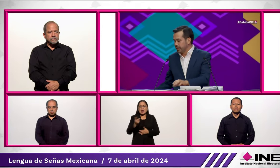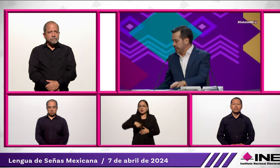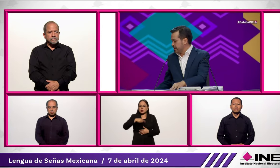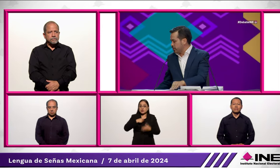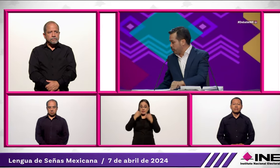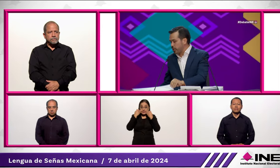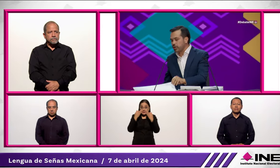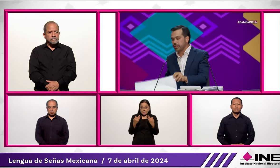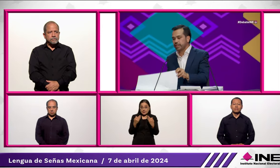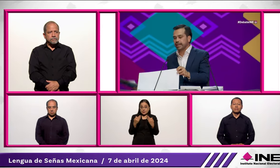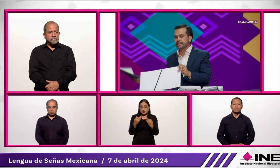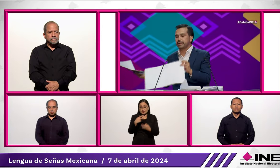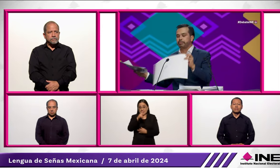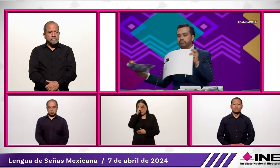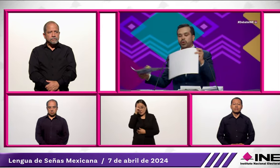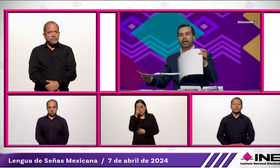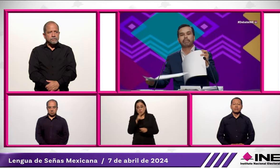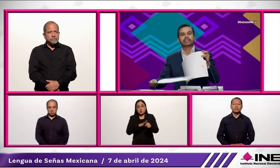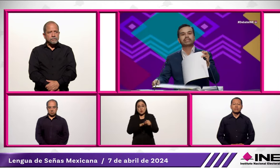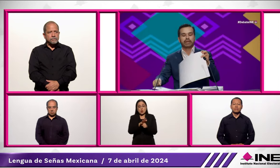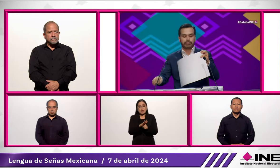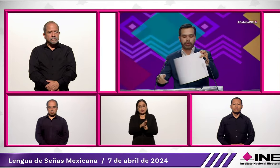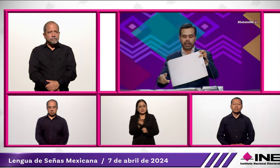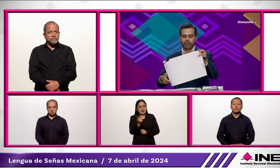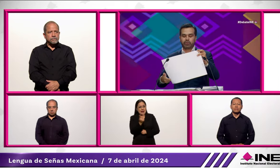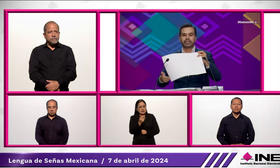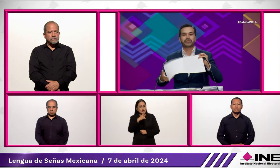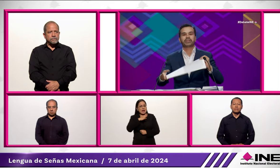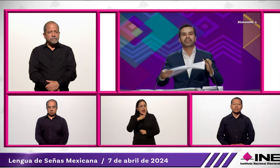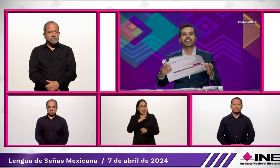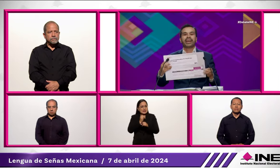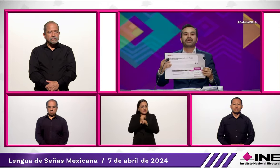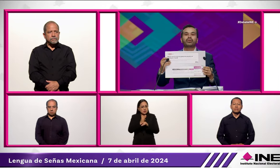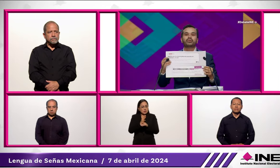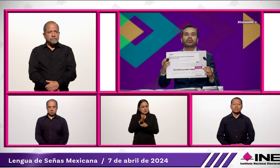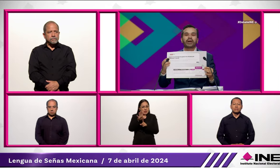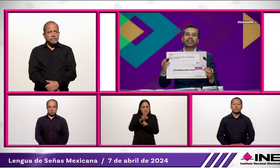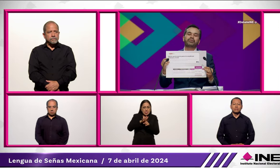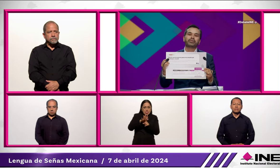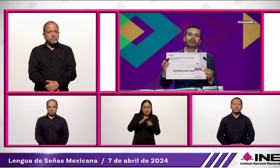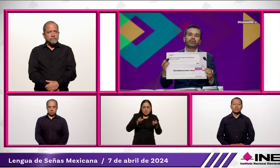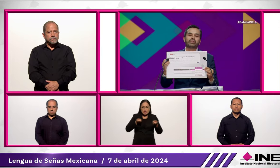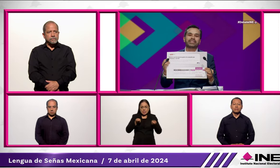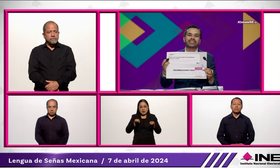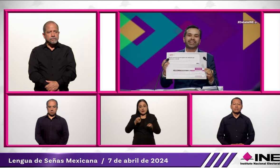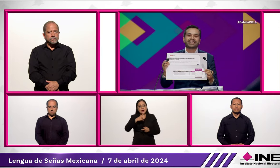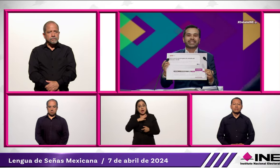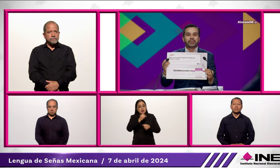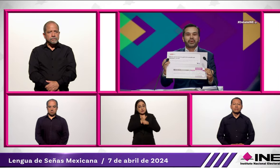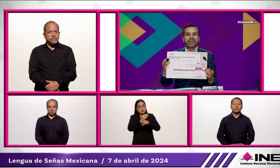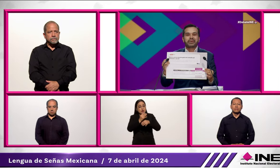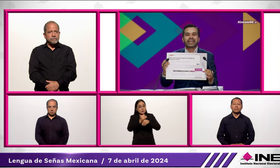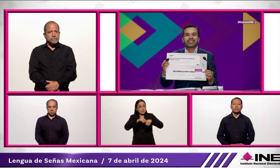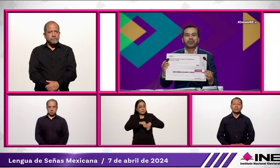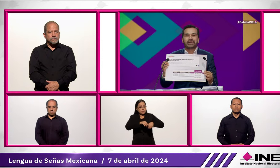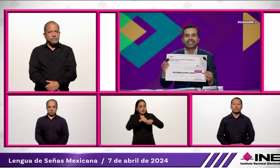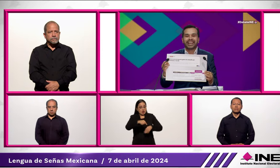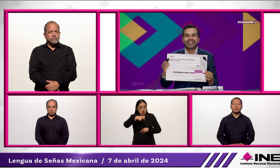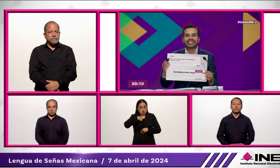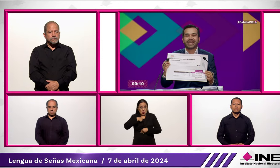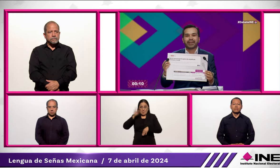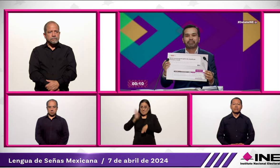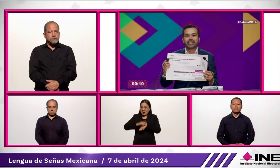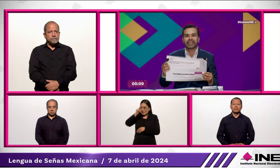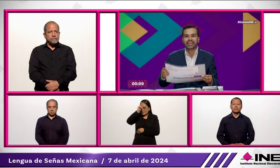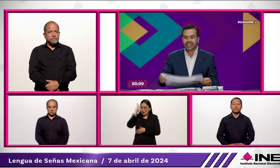que hicieron. Lo peor es que son capaces de manipular la información e incluso han difundido notas en las que supone que yo he gastado más